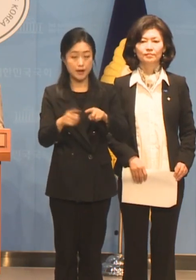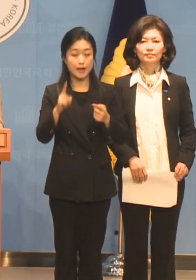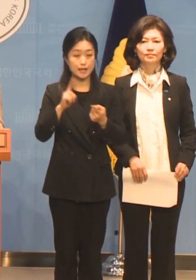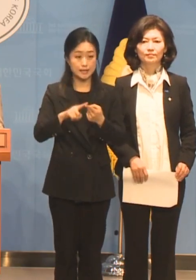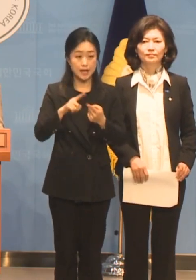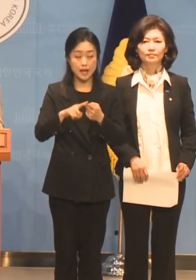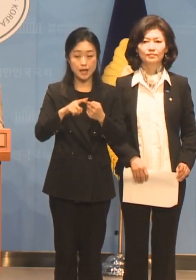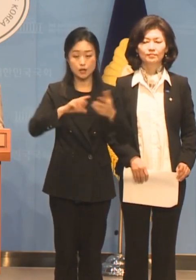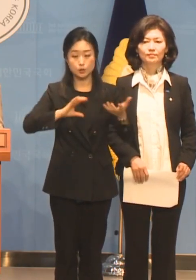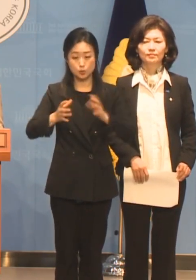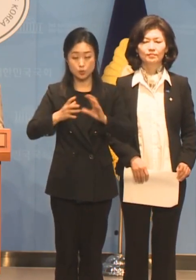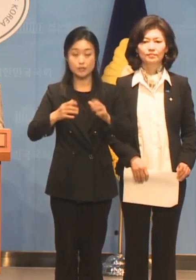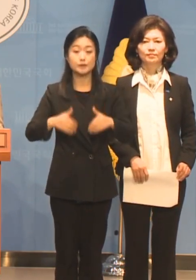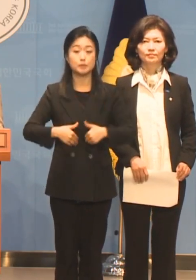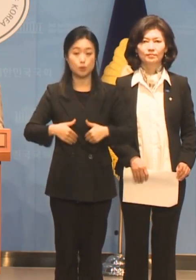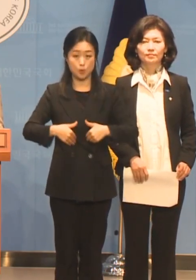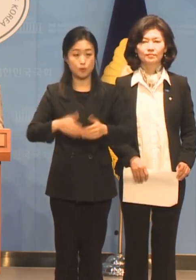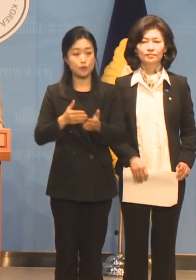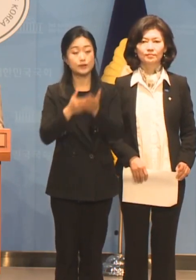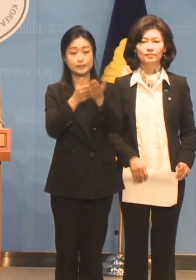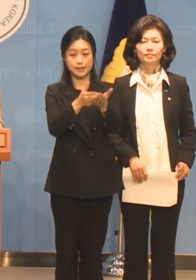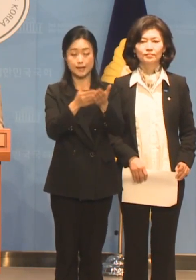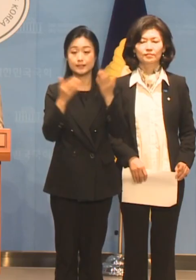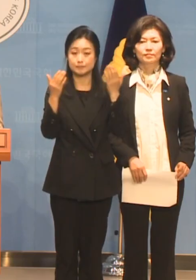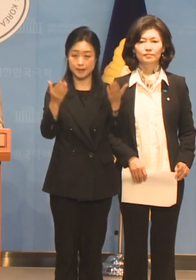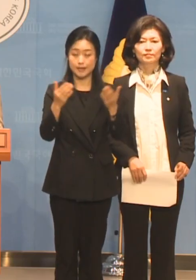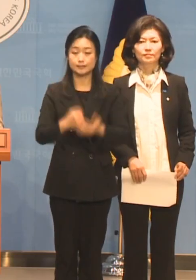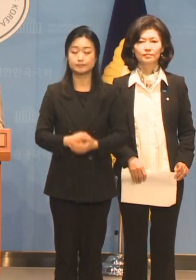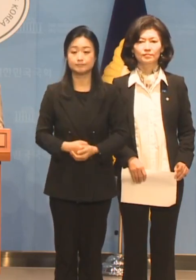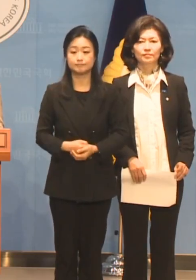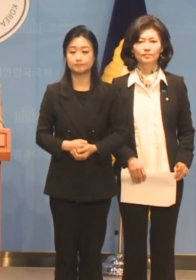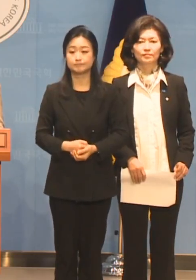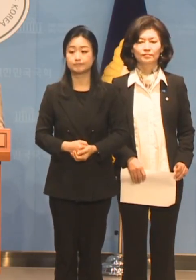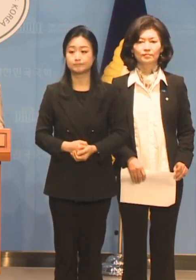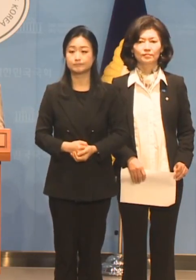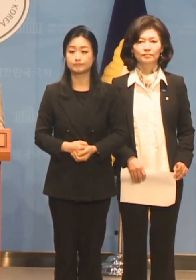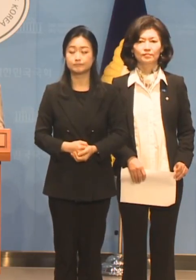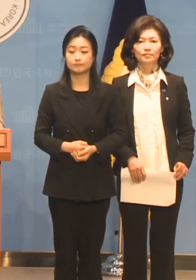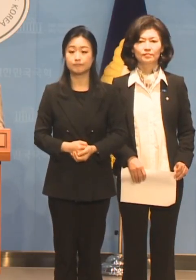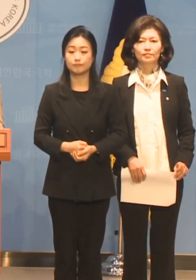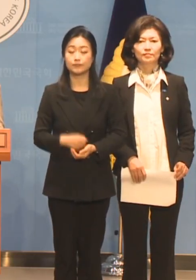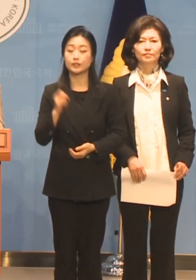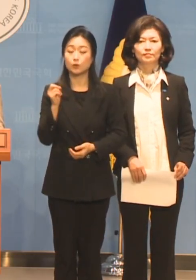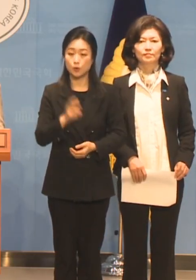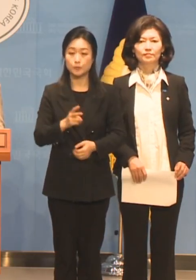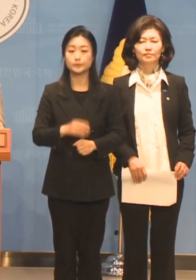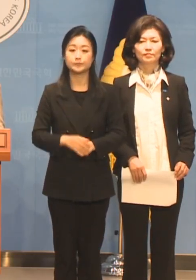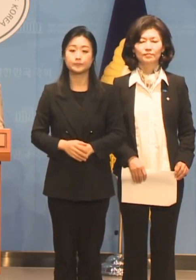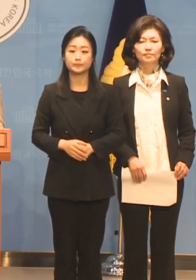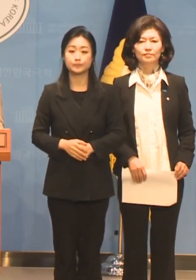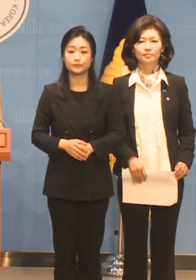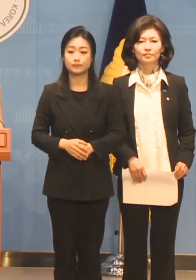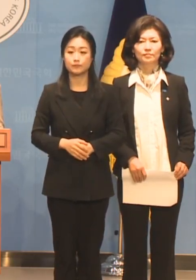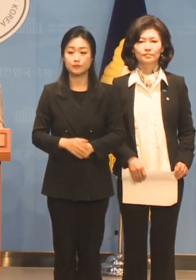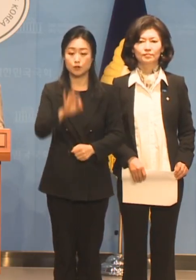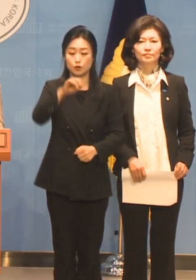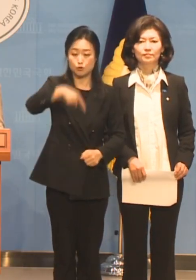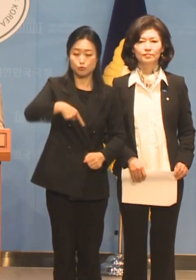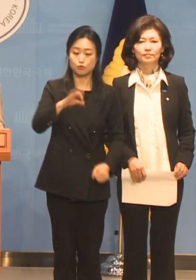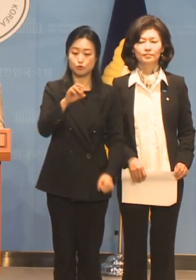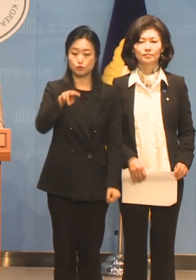지속적인 논의가 필요하다는 점을 강조하고 싶습니다. 여기에 보태 의열단